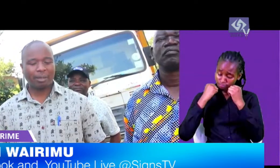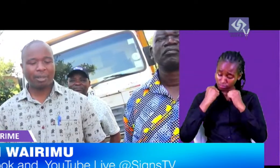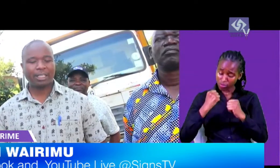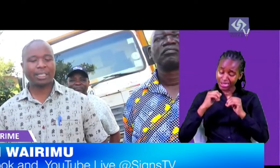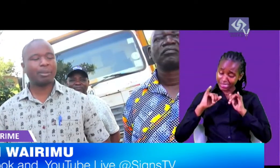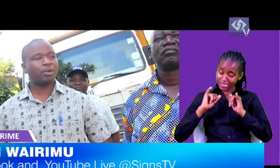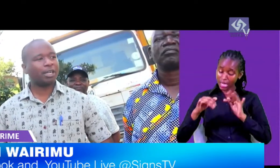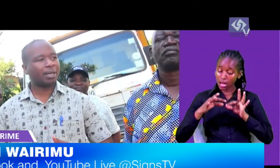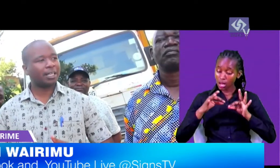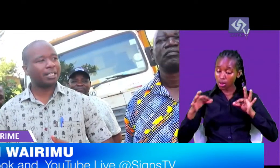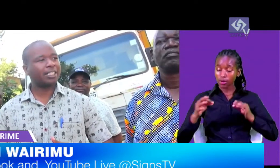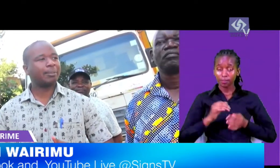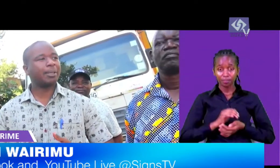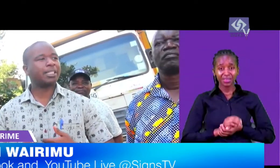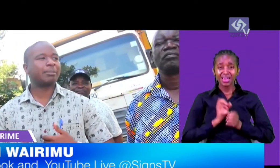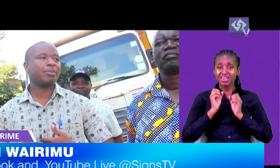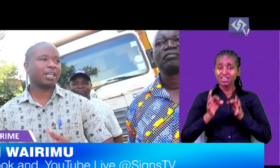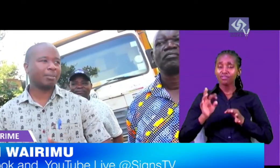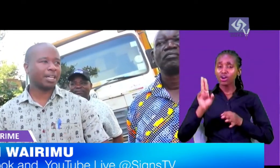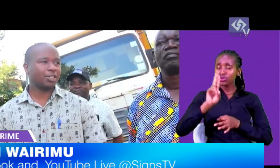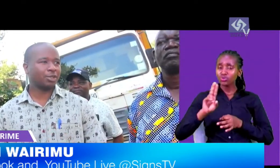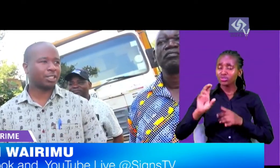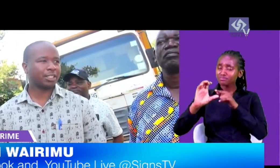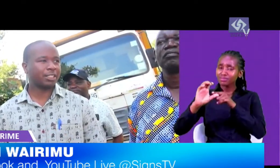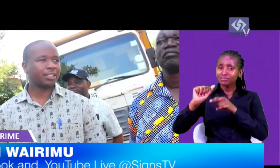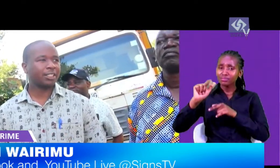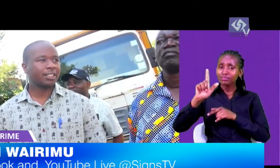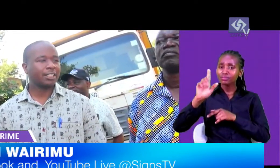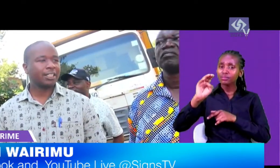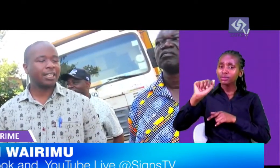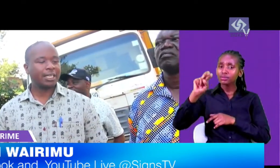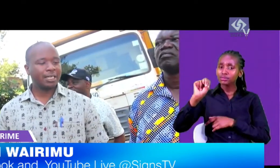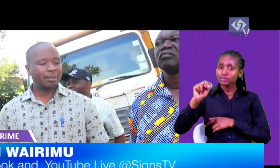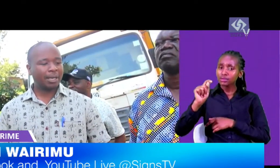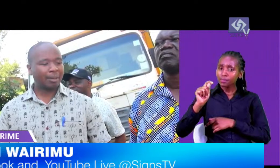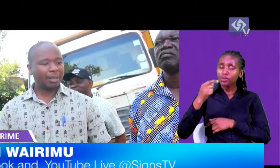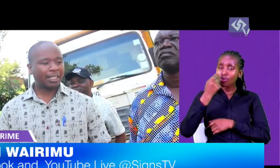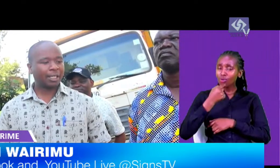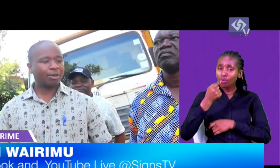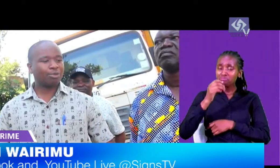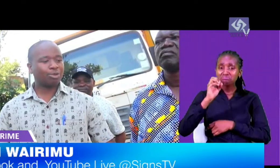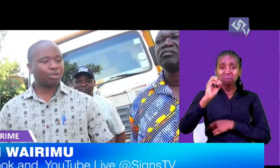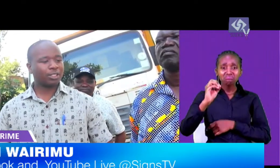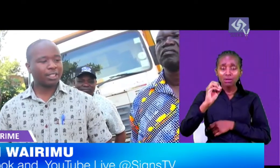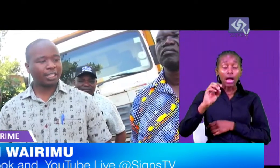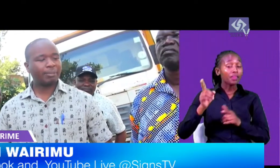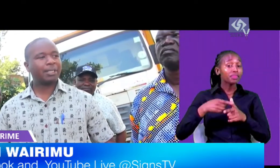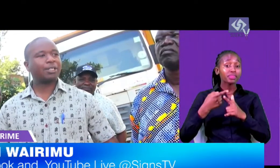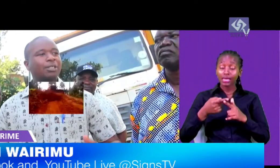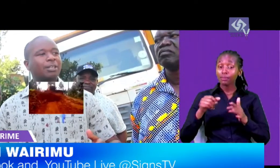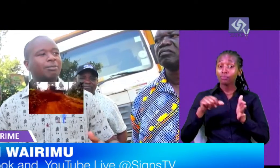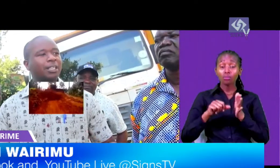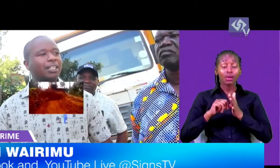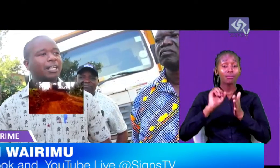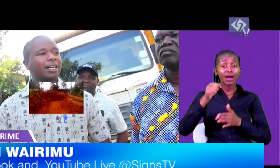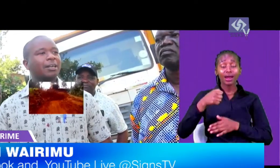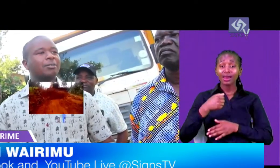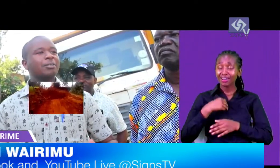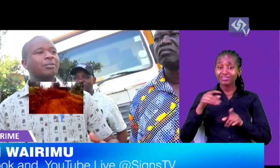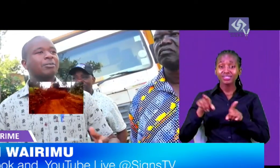barabara itabebwa na maji. Na hii barabara ikikuwa mzuri hata pia ndio inafanya